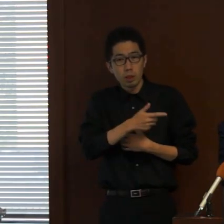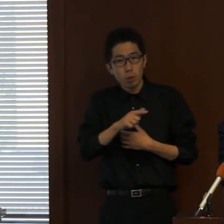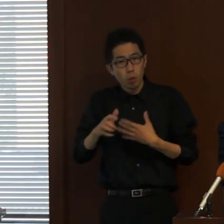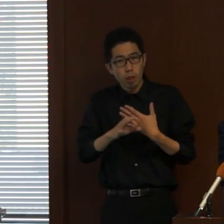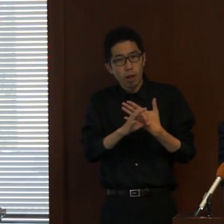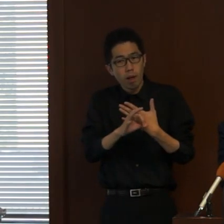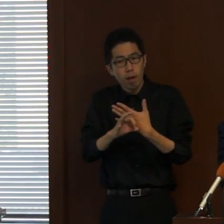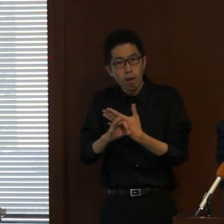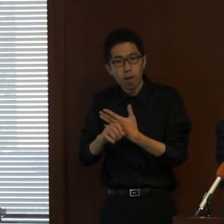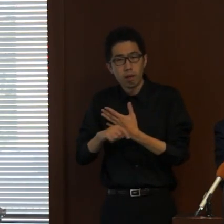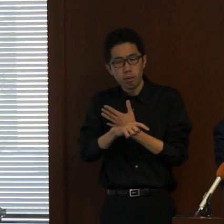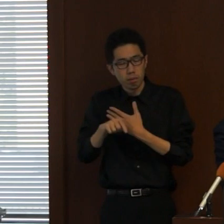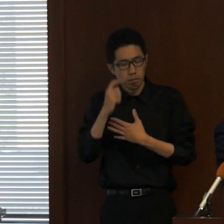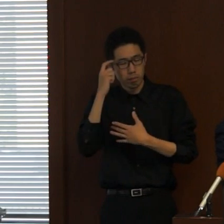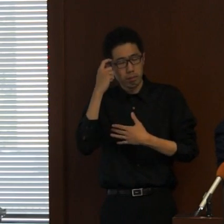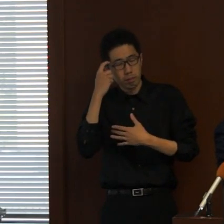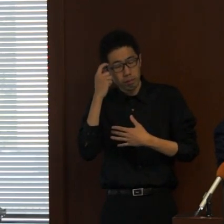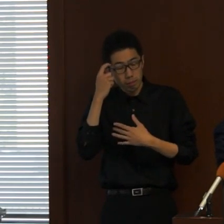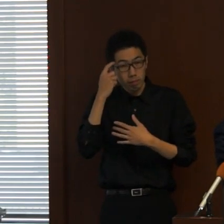考えているうちに、その、